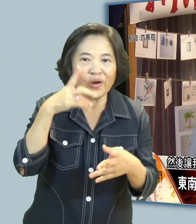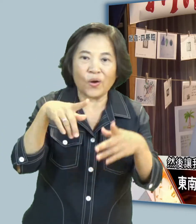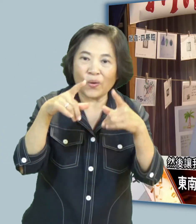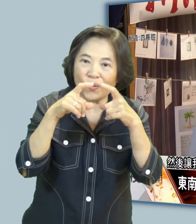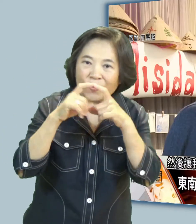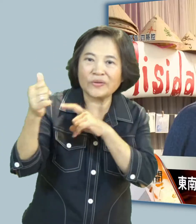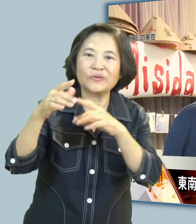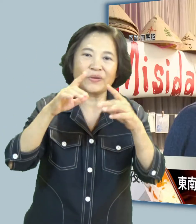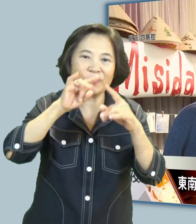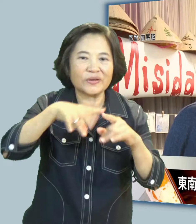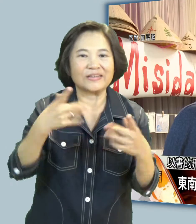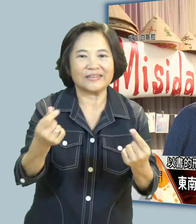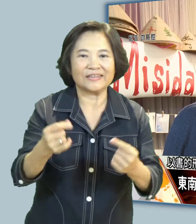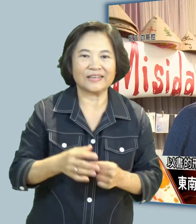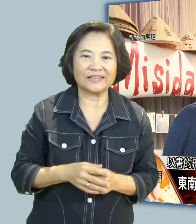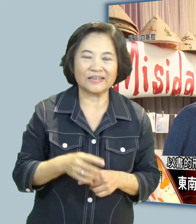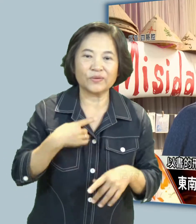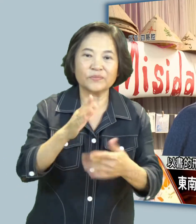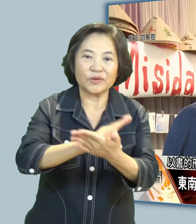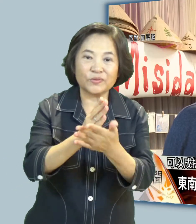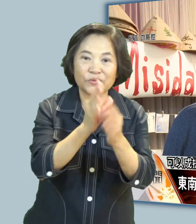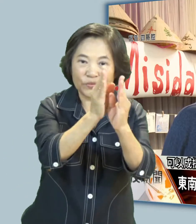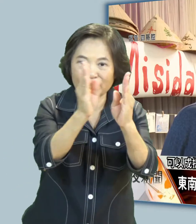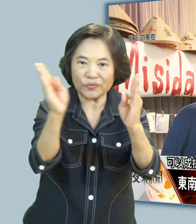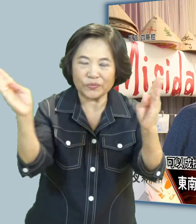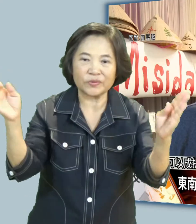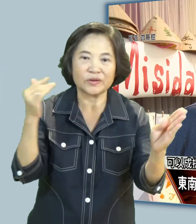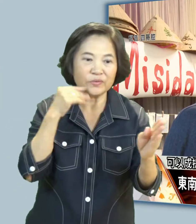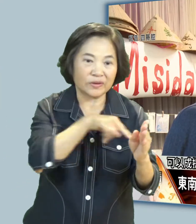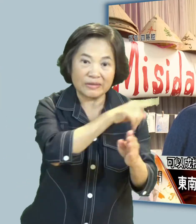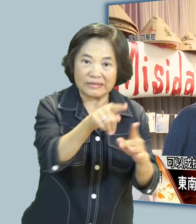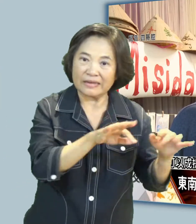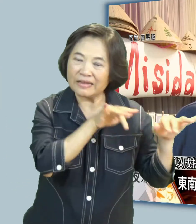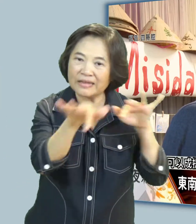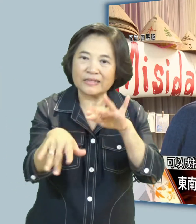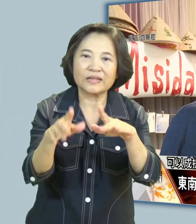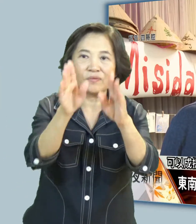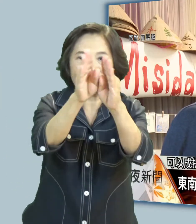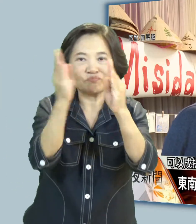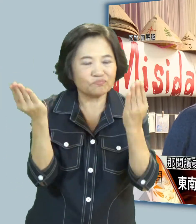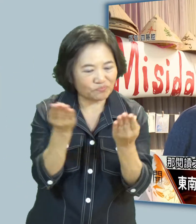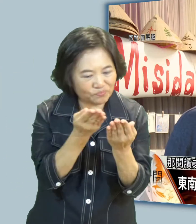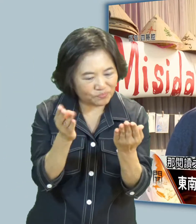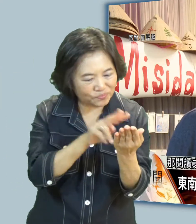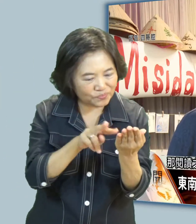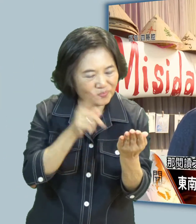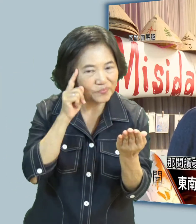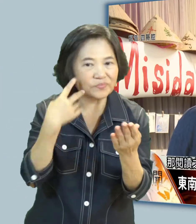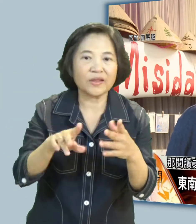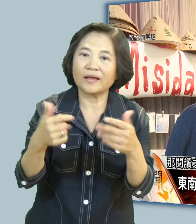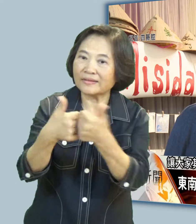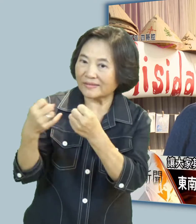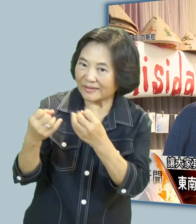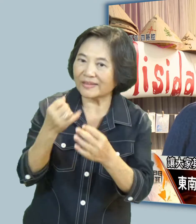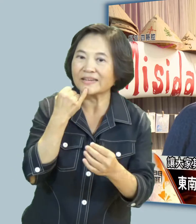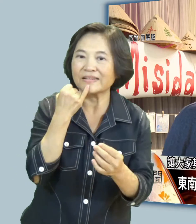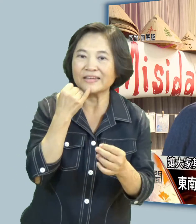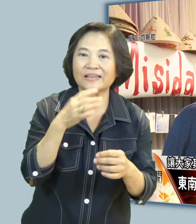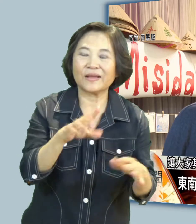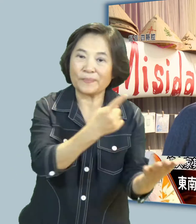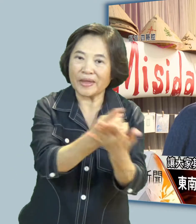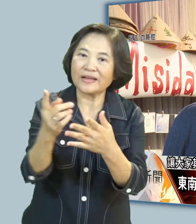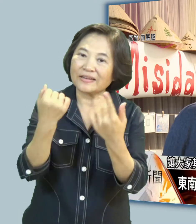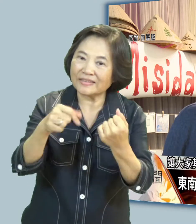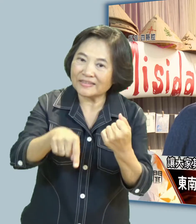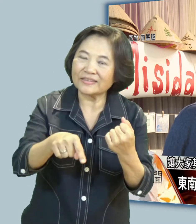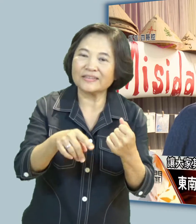在越南一样。 以书的形式让这里再可以提供一些阅读，那阅读之外也可以进行讨论，让大家其